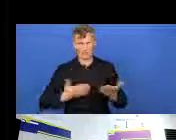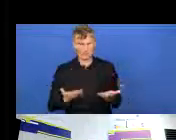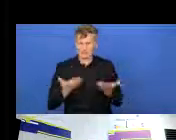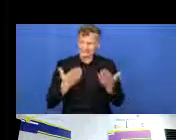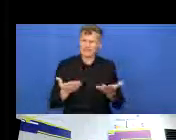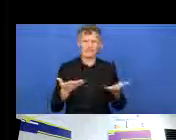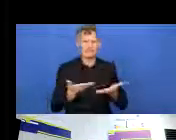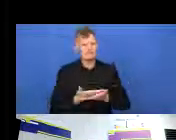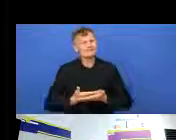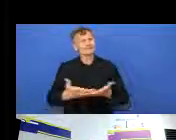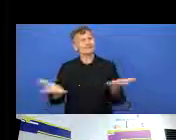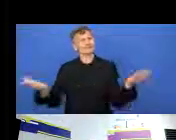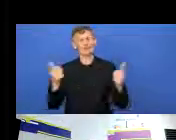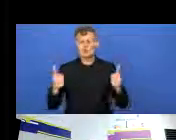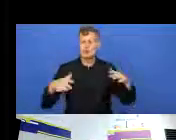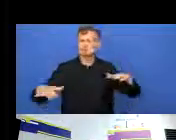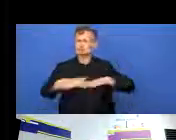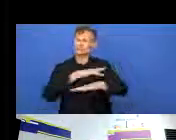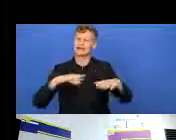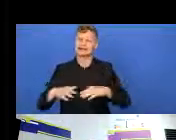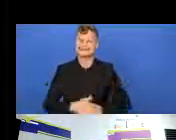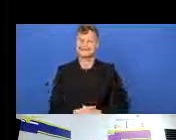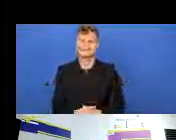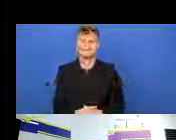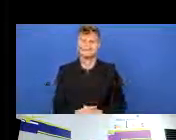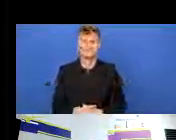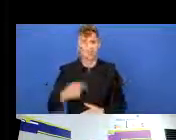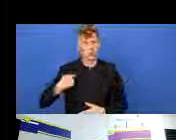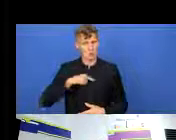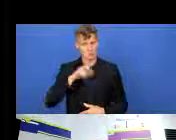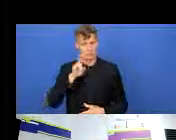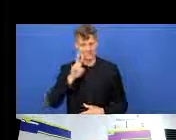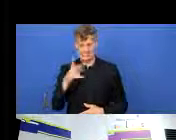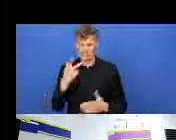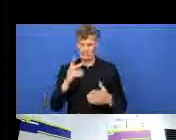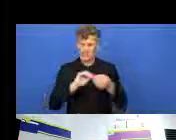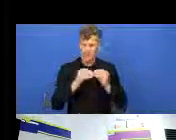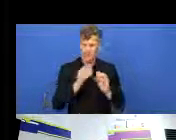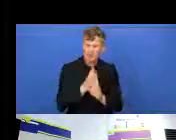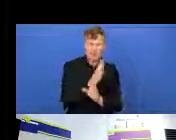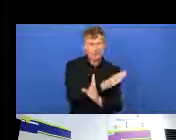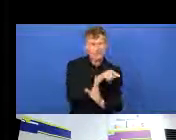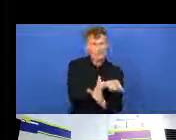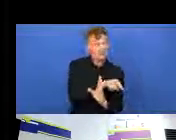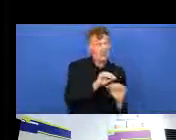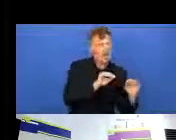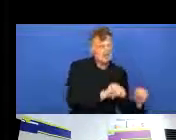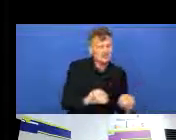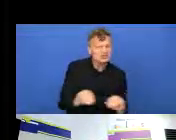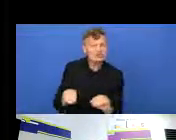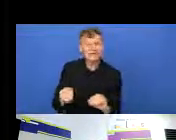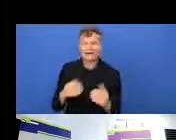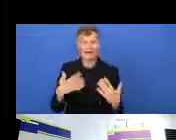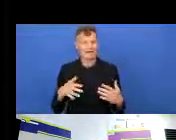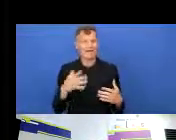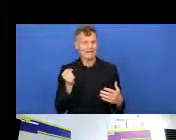petite enfance? », force est de constater qu'encore aujourd'hui, pour de trop nombreux enfants, cet accès est limité en raison de